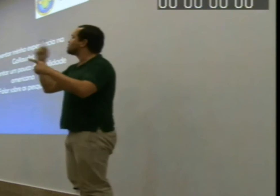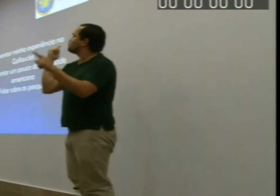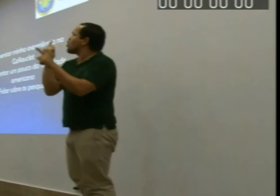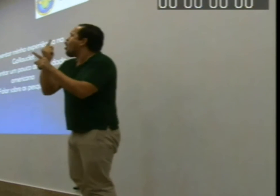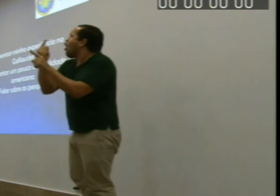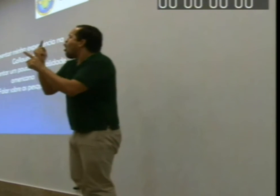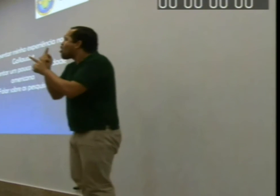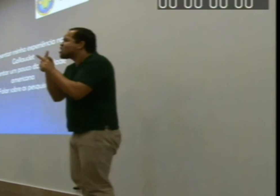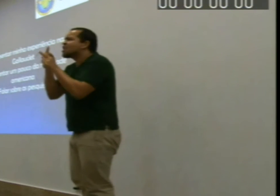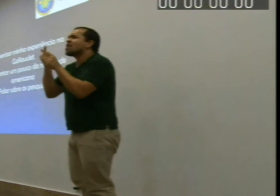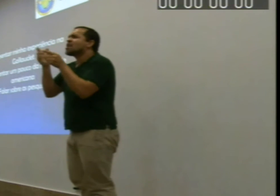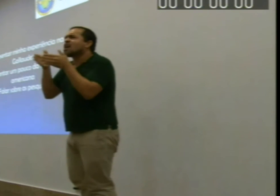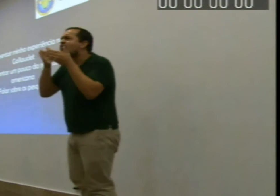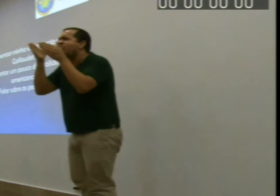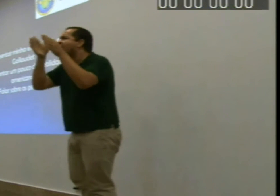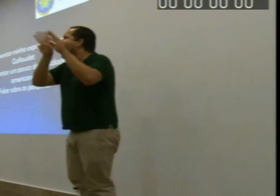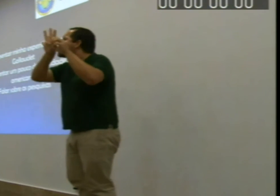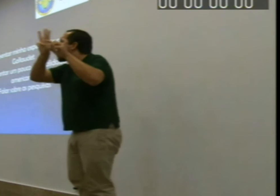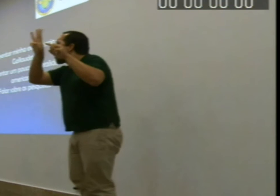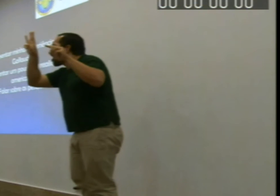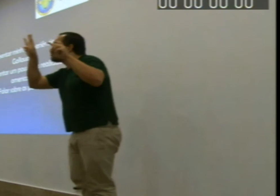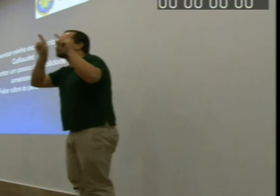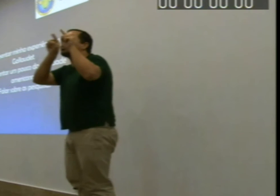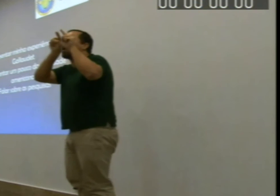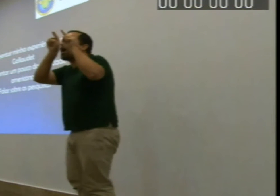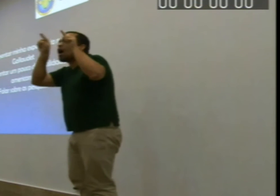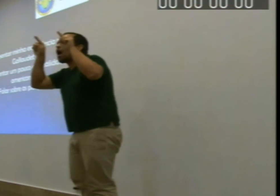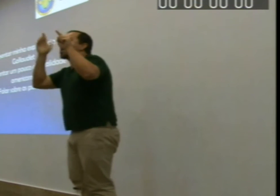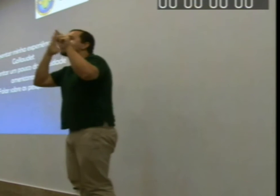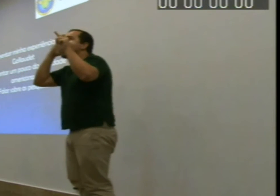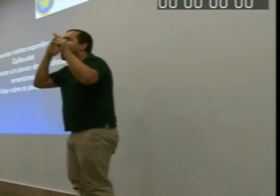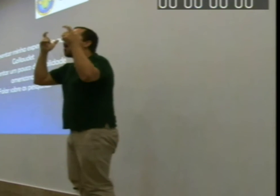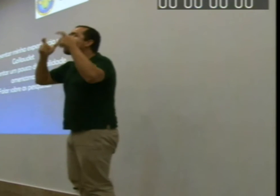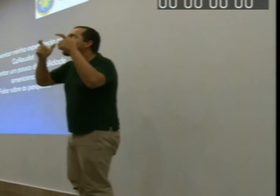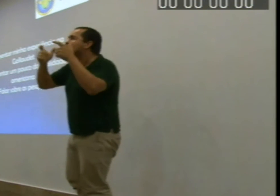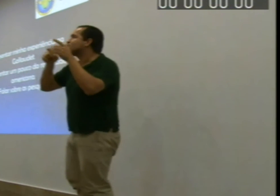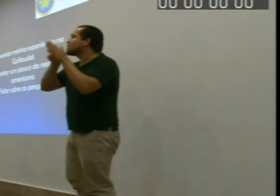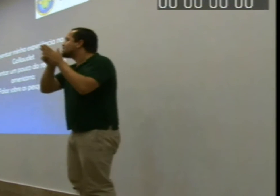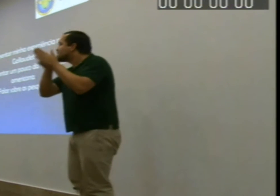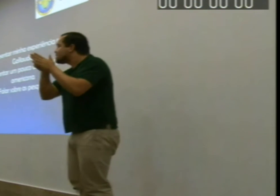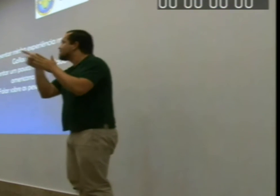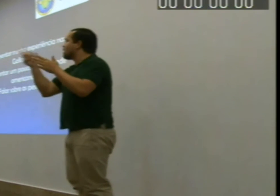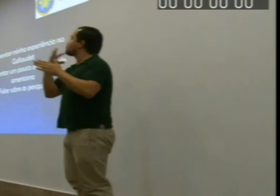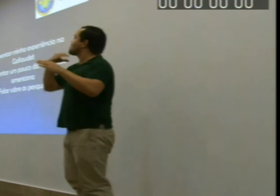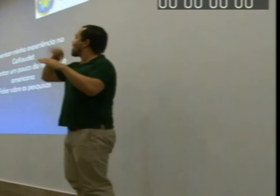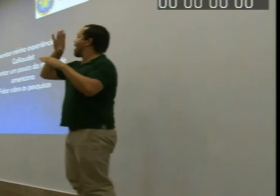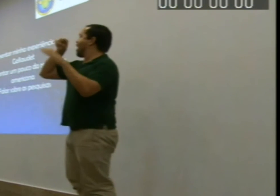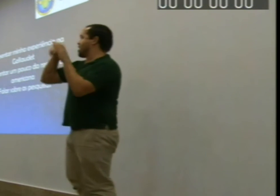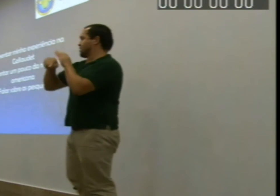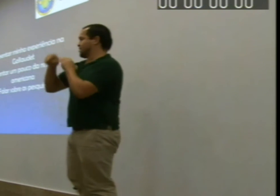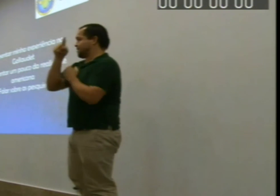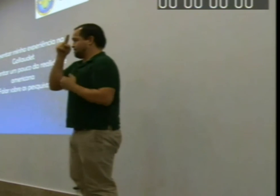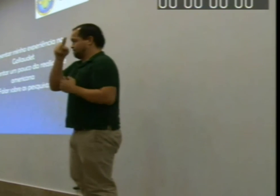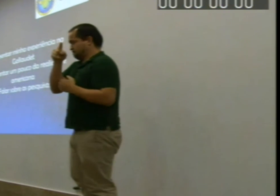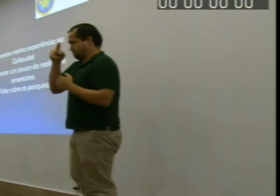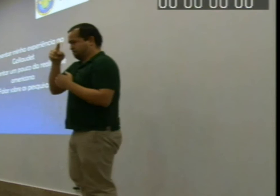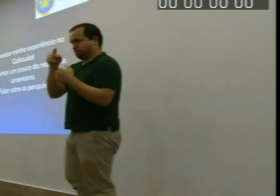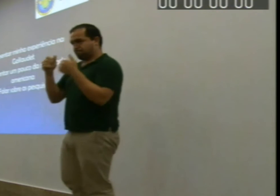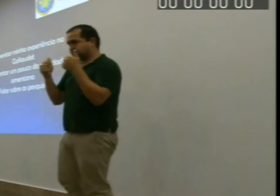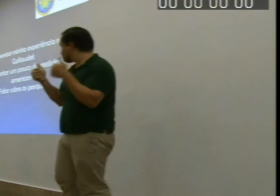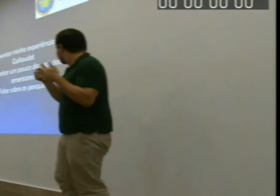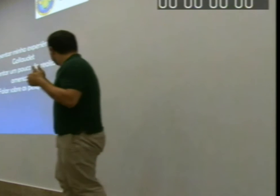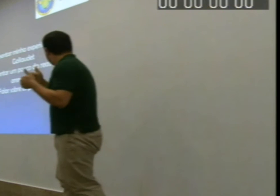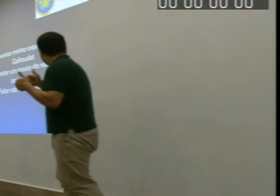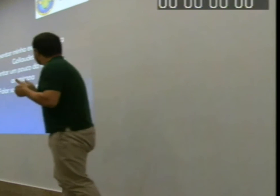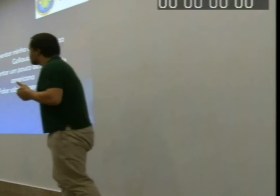Aonde vocês estão onde vocês encontram o caminho nos sites como vocês podem pesquisar então mais